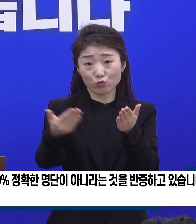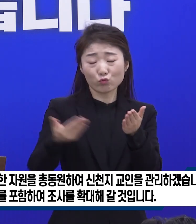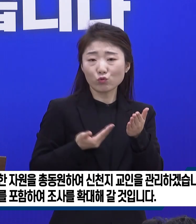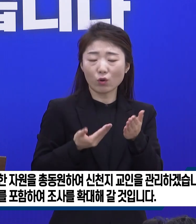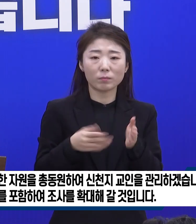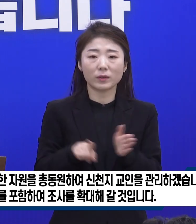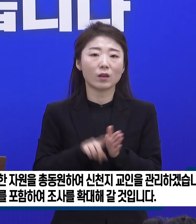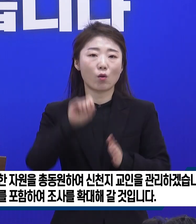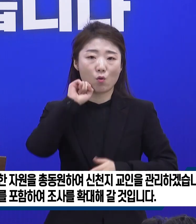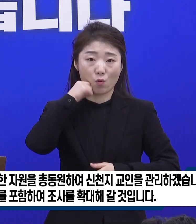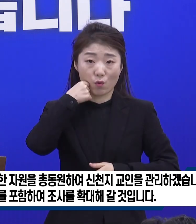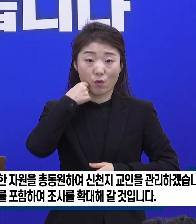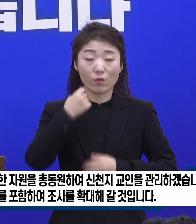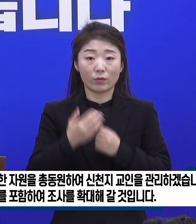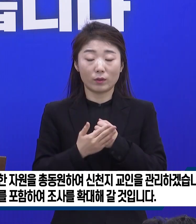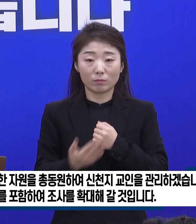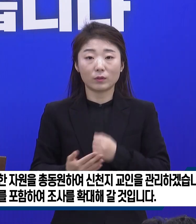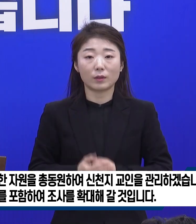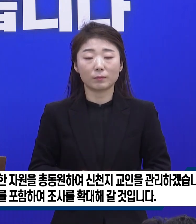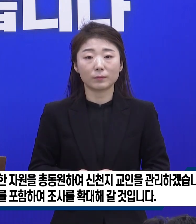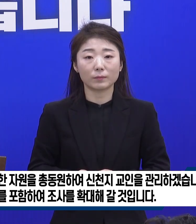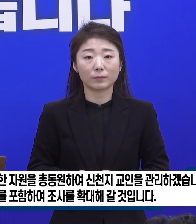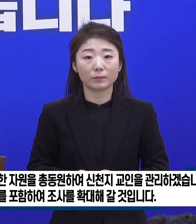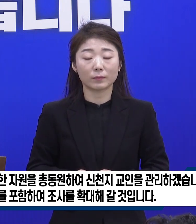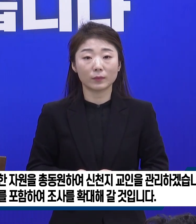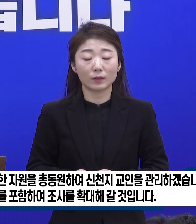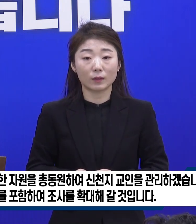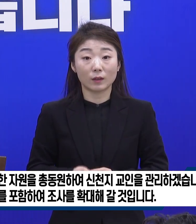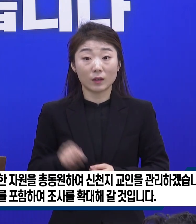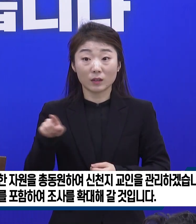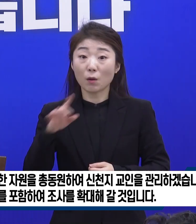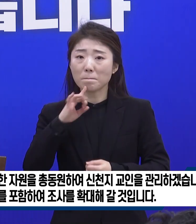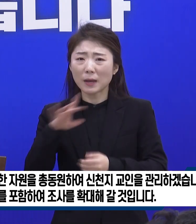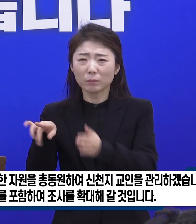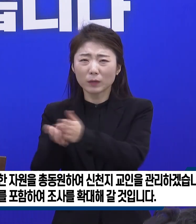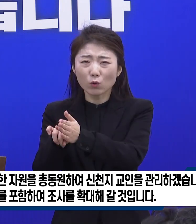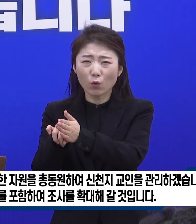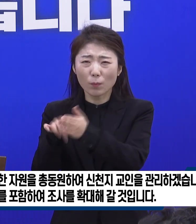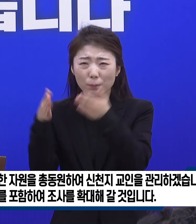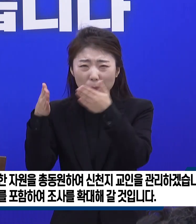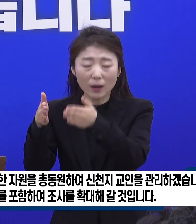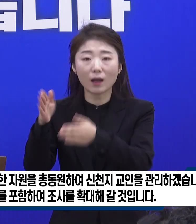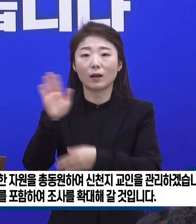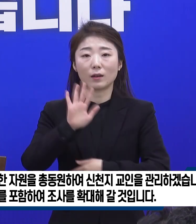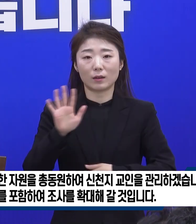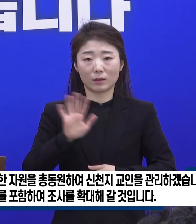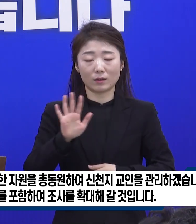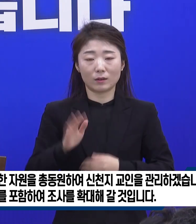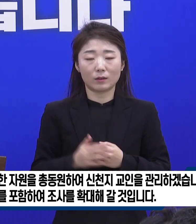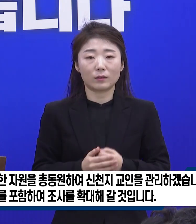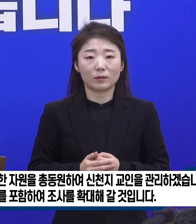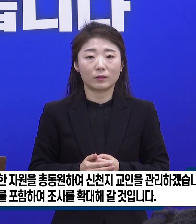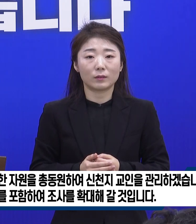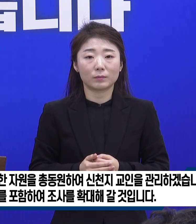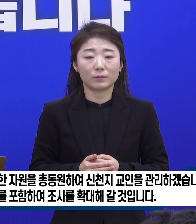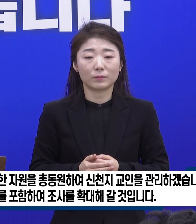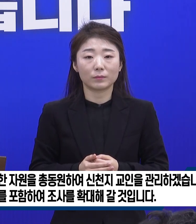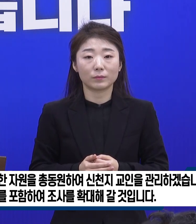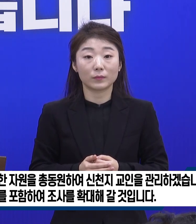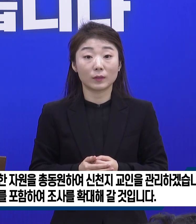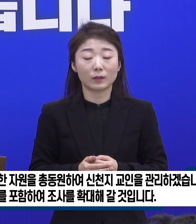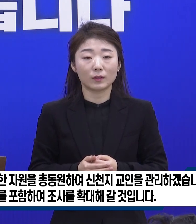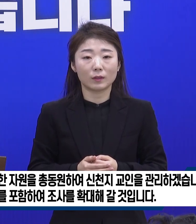상황입니다. 우리 도는 신천지 측이 제출한 명단에만 의존하지 않고 가용 가능한 자원을 총동원하여 신천지